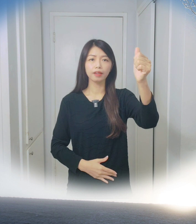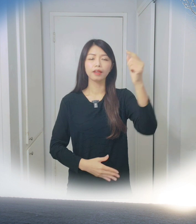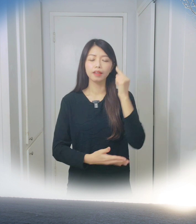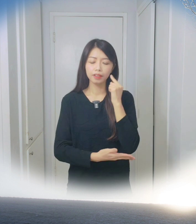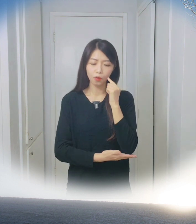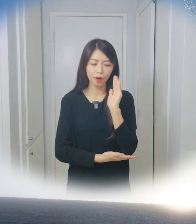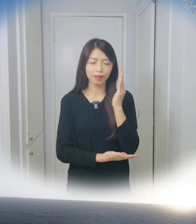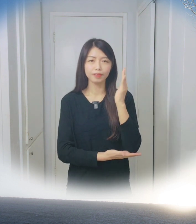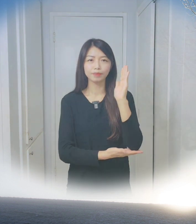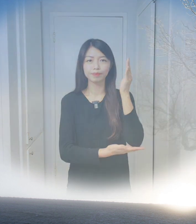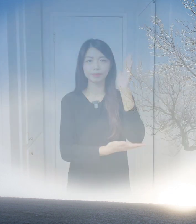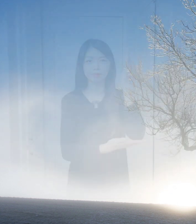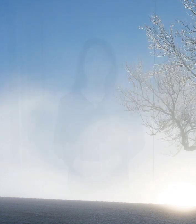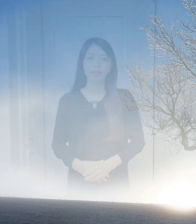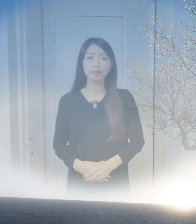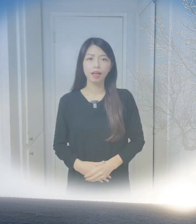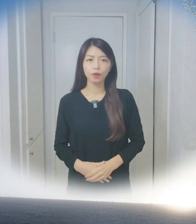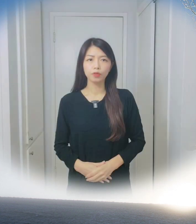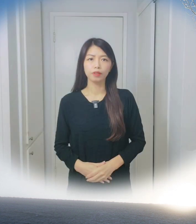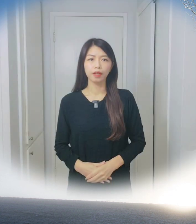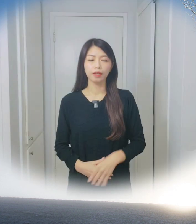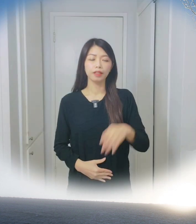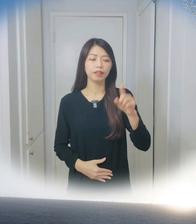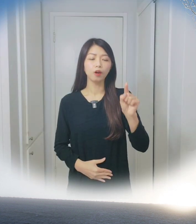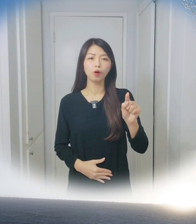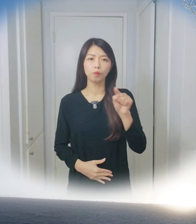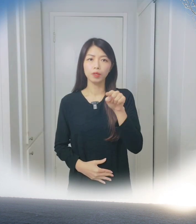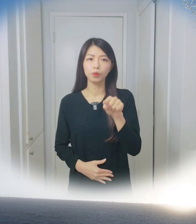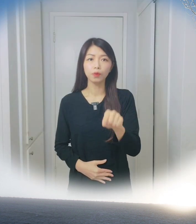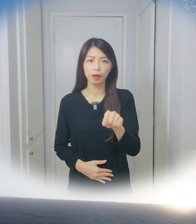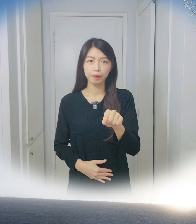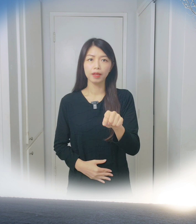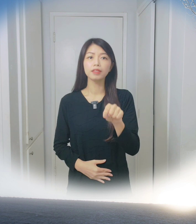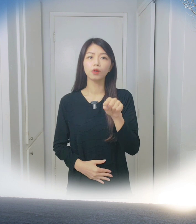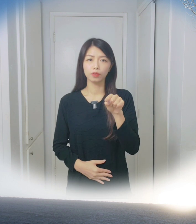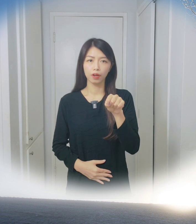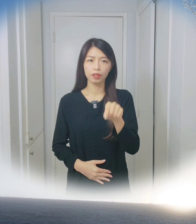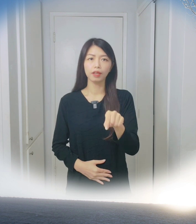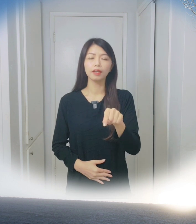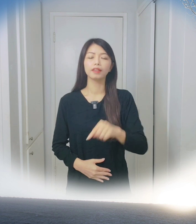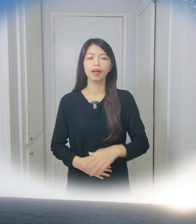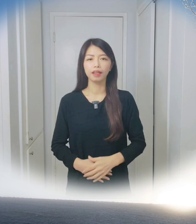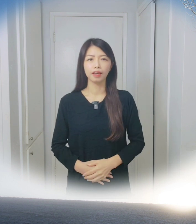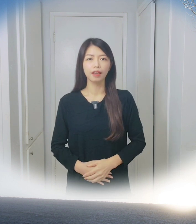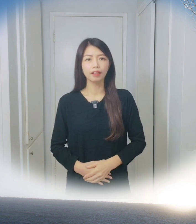주의 영광. 이 땅에 오셨네. 이는요 검지로 앞에 찍어주세요.